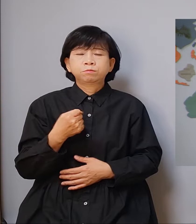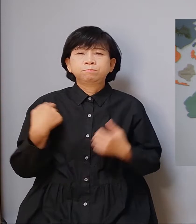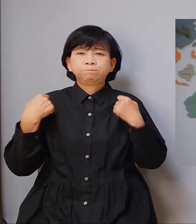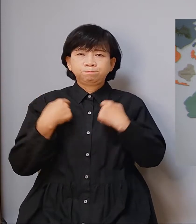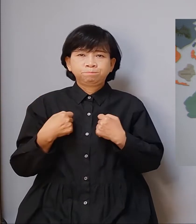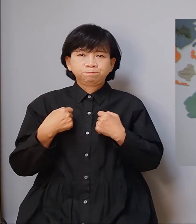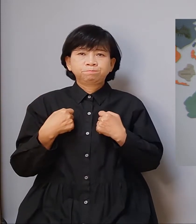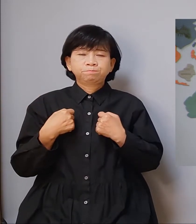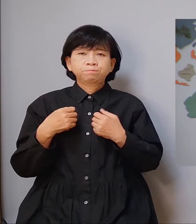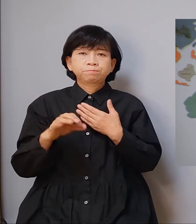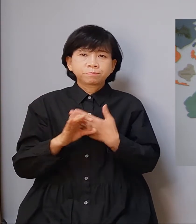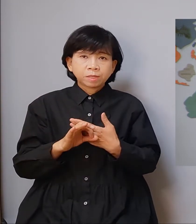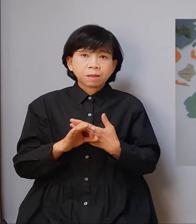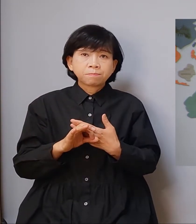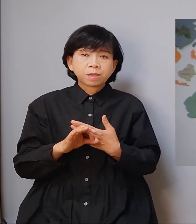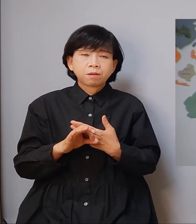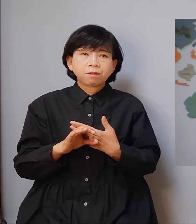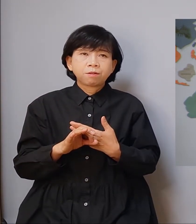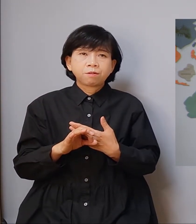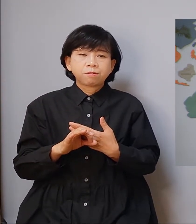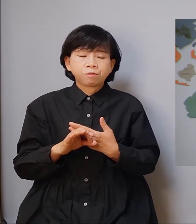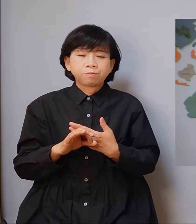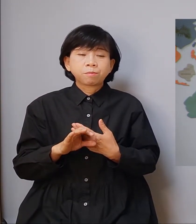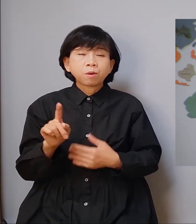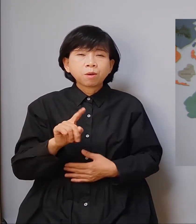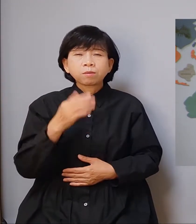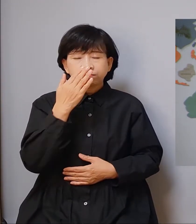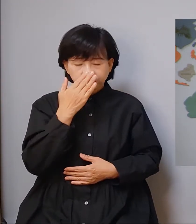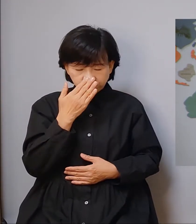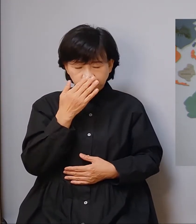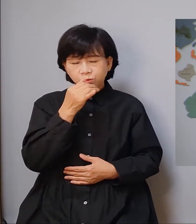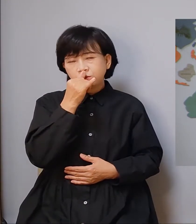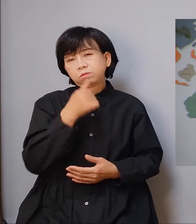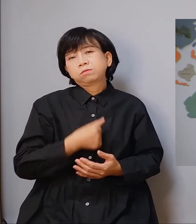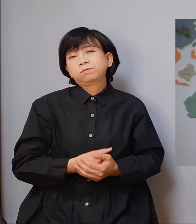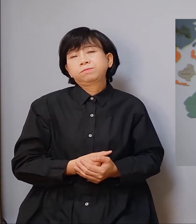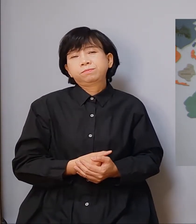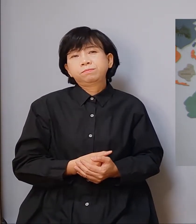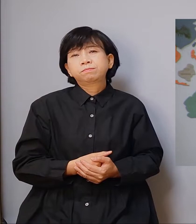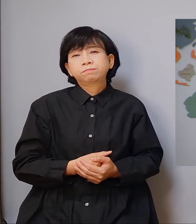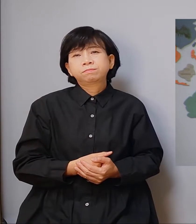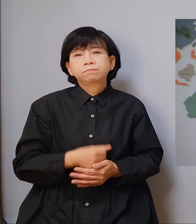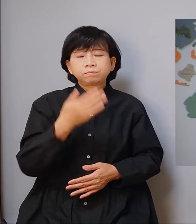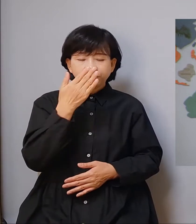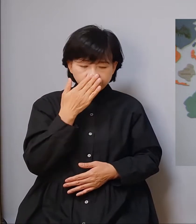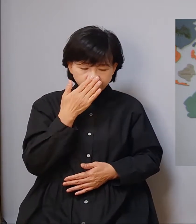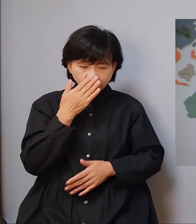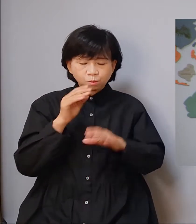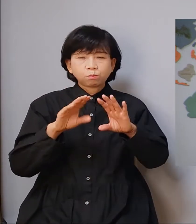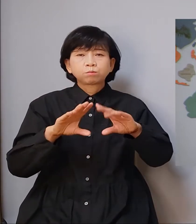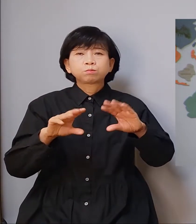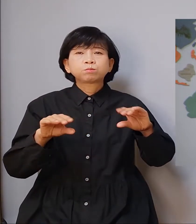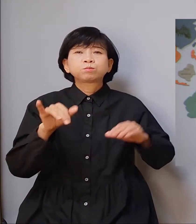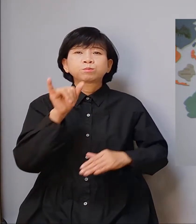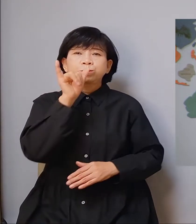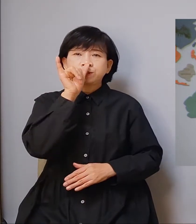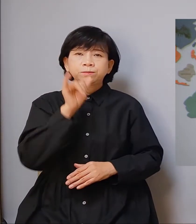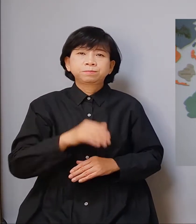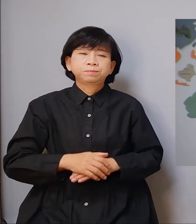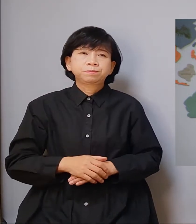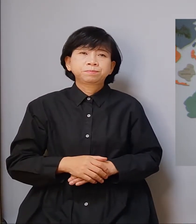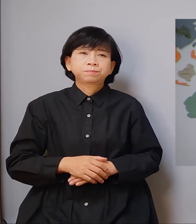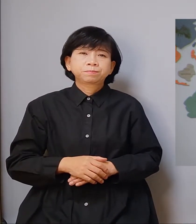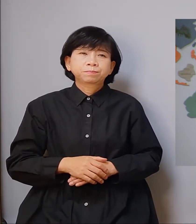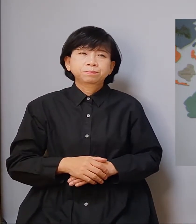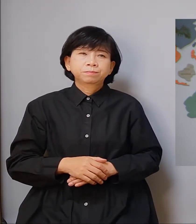그런 사람이라면 누구나 다 낮아집니다. 겸손과 온유로 섬길 수밖에 없다는 거죠.